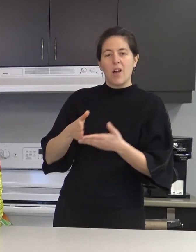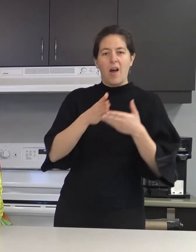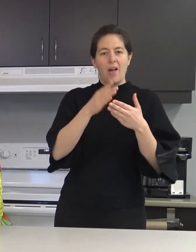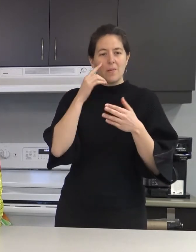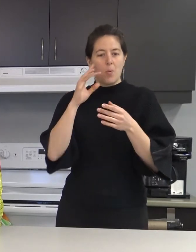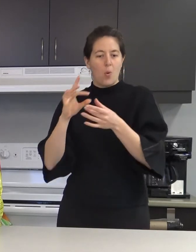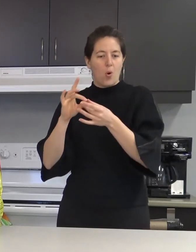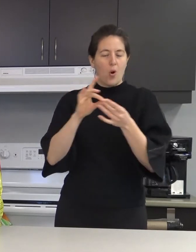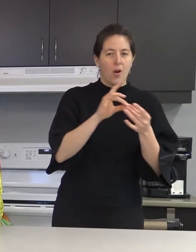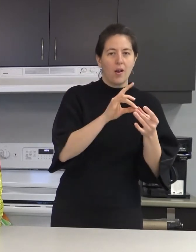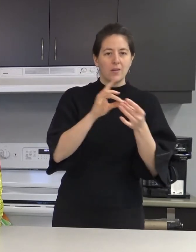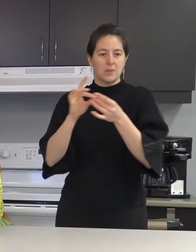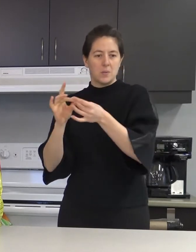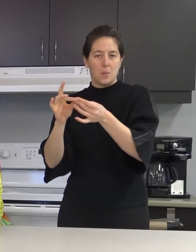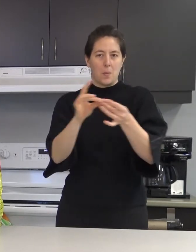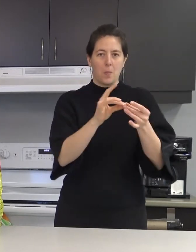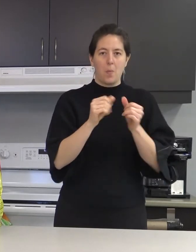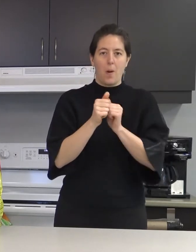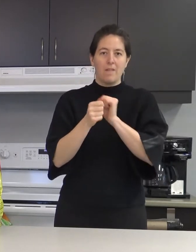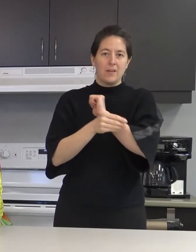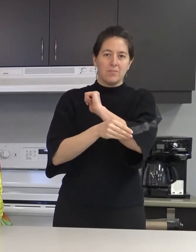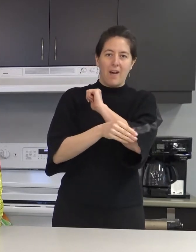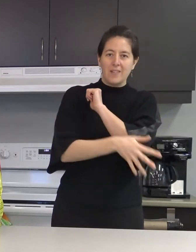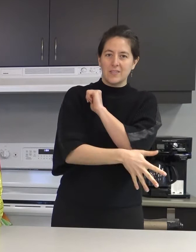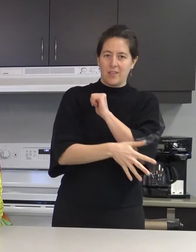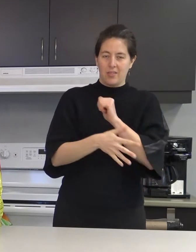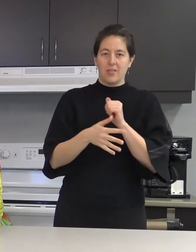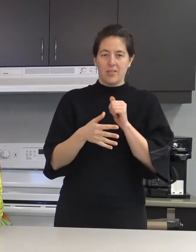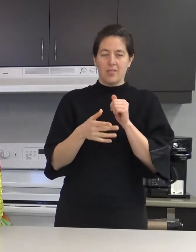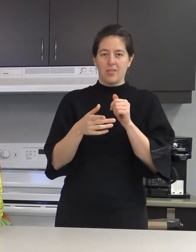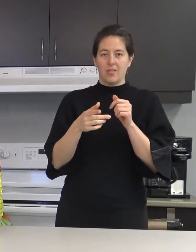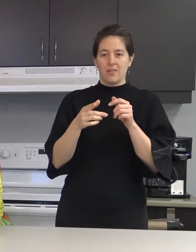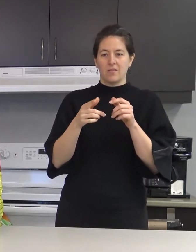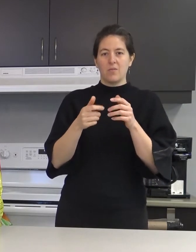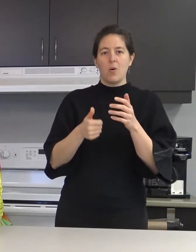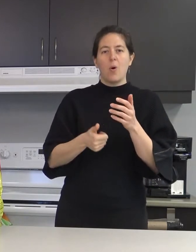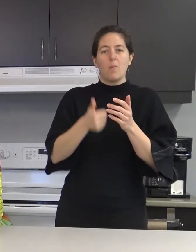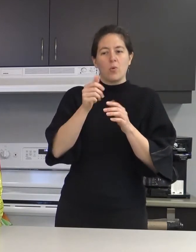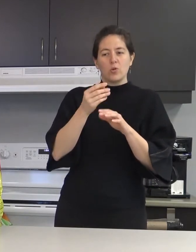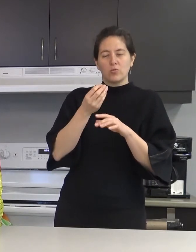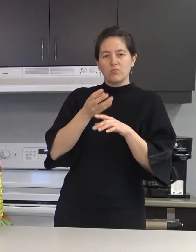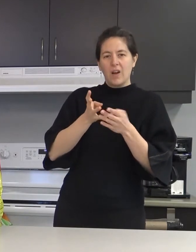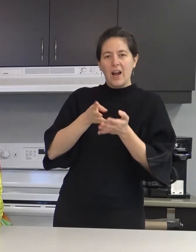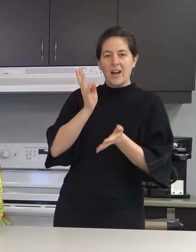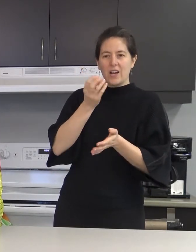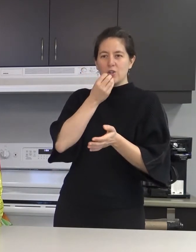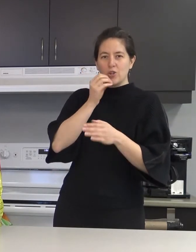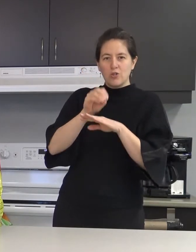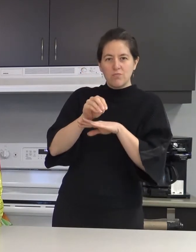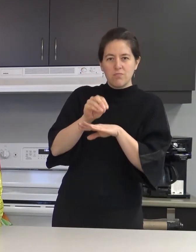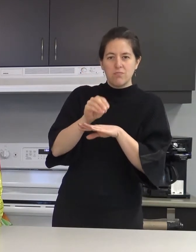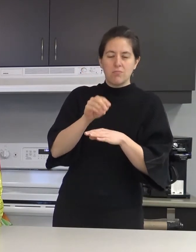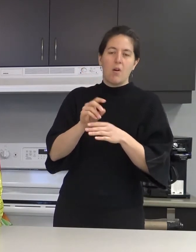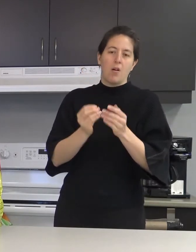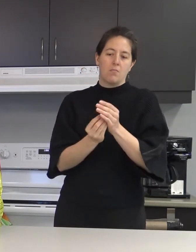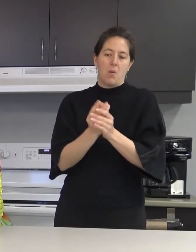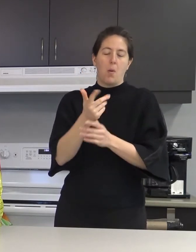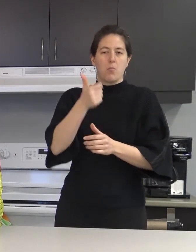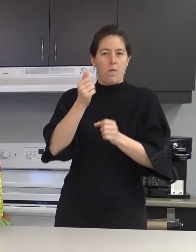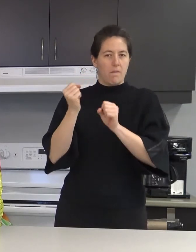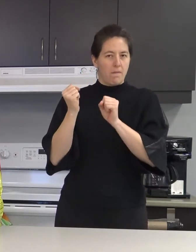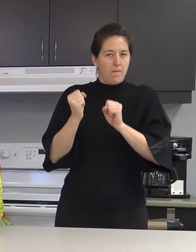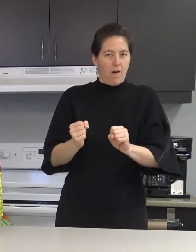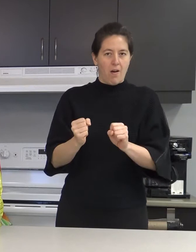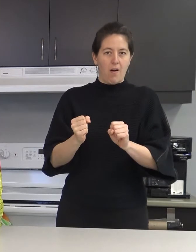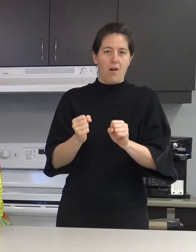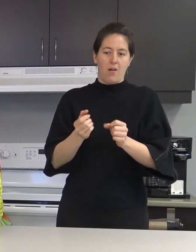racines, puis le terreau, donc ça va être plus nutritif, donc ça va faire des plants plus forts, puis ça va aider